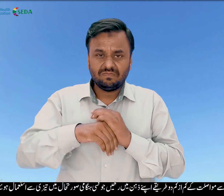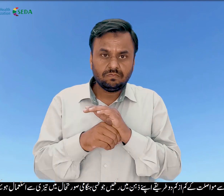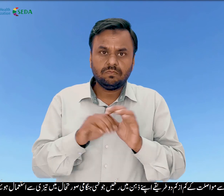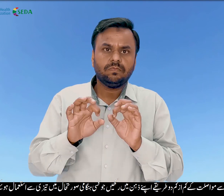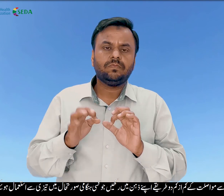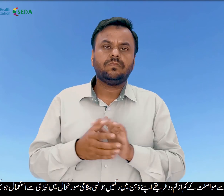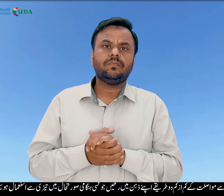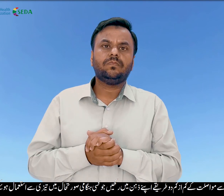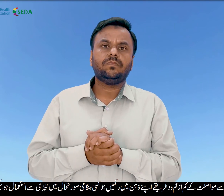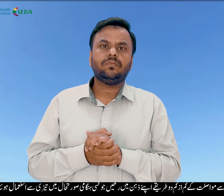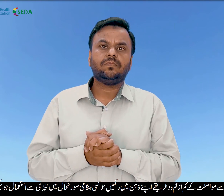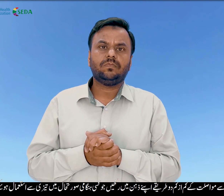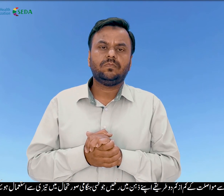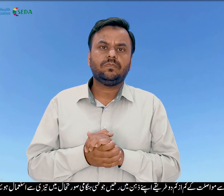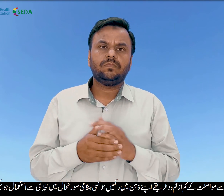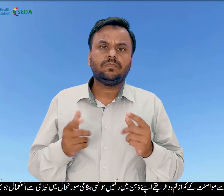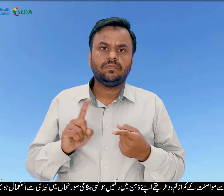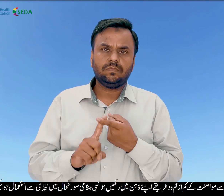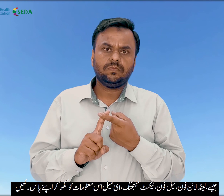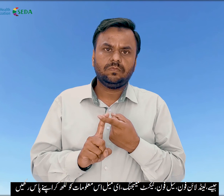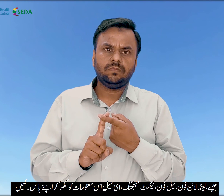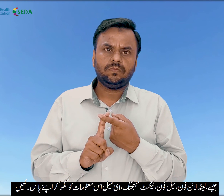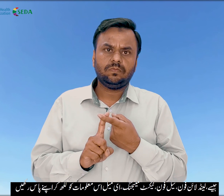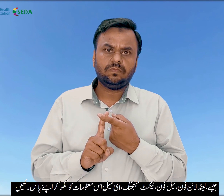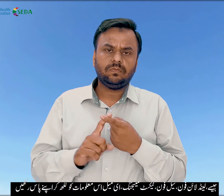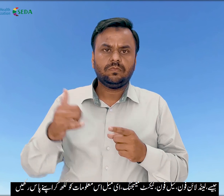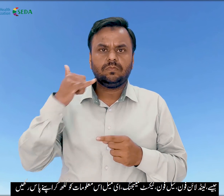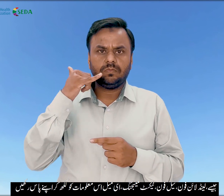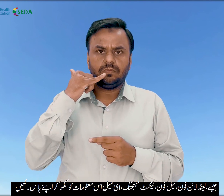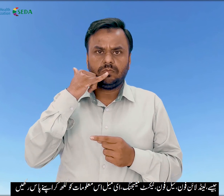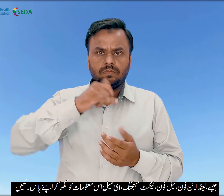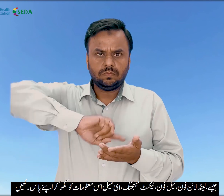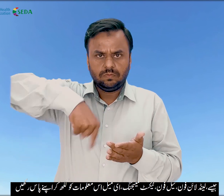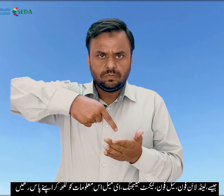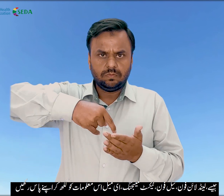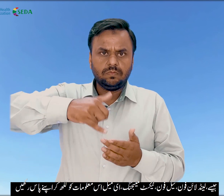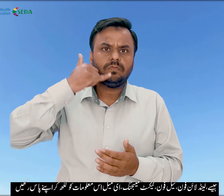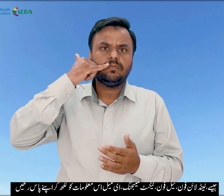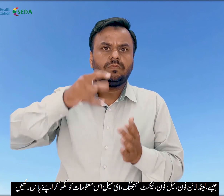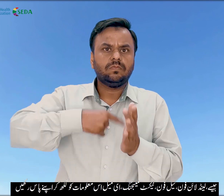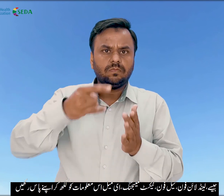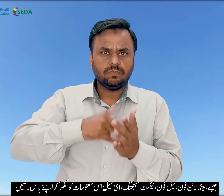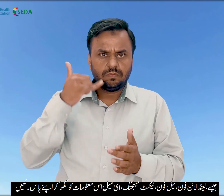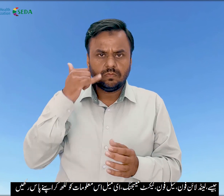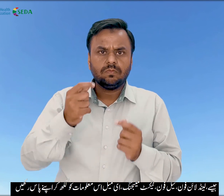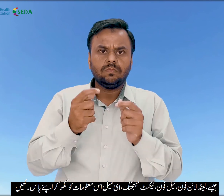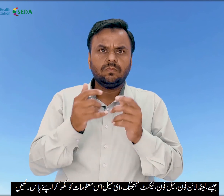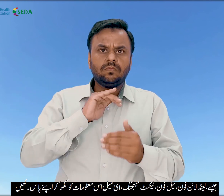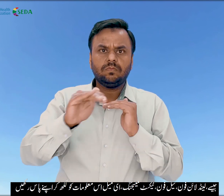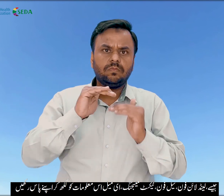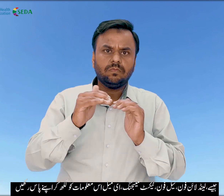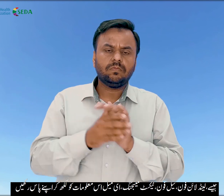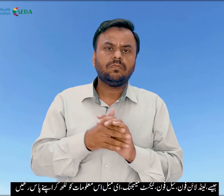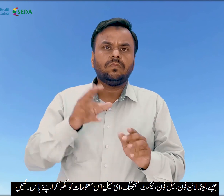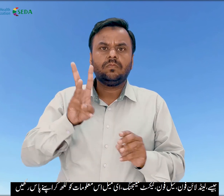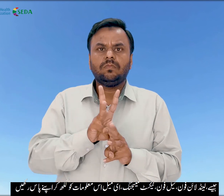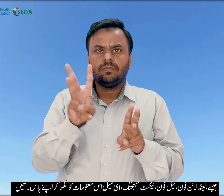سے استعمال ہو سکتے ہوں، جیسے لینڈ لائن فون، سیل فون، ٹیکسٹ میسیجنگ، ای